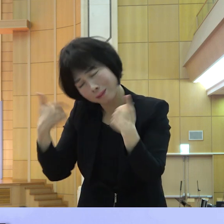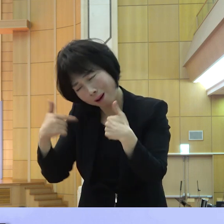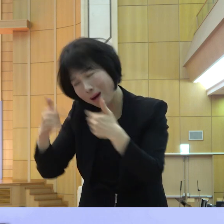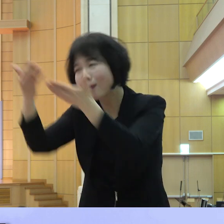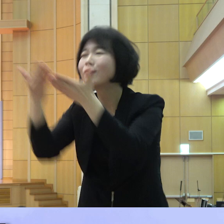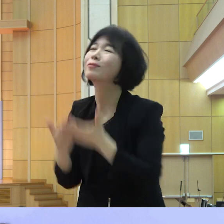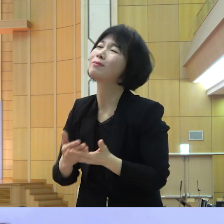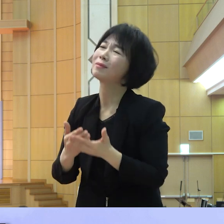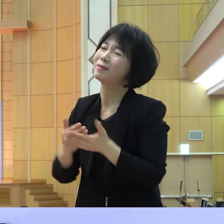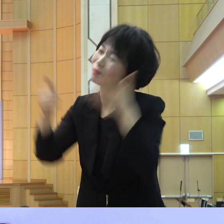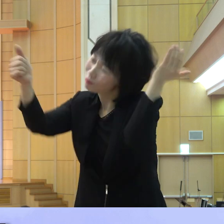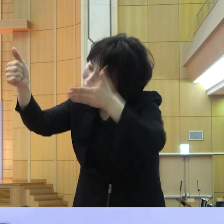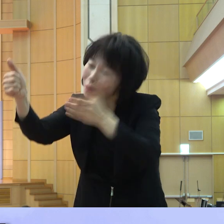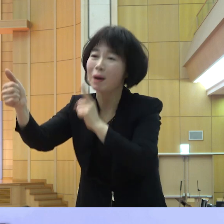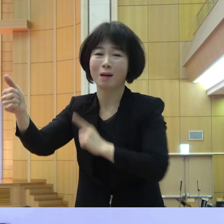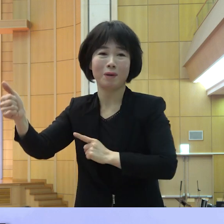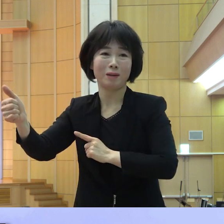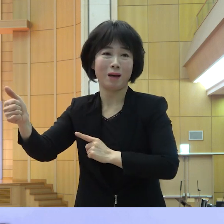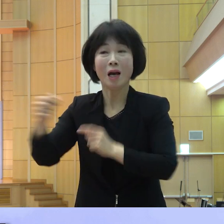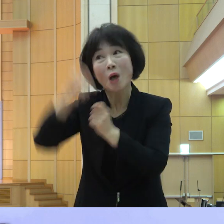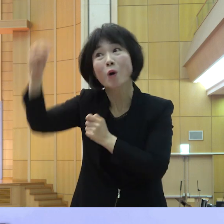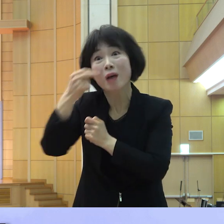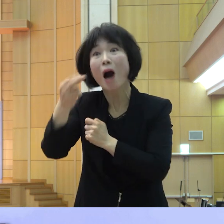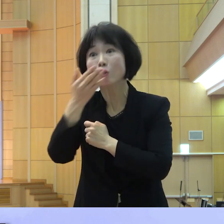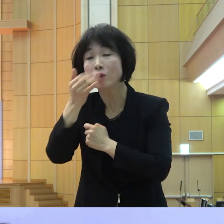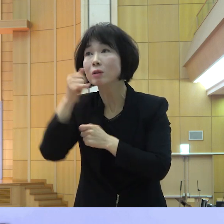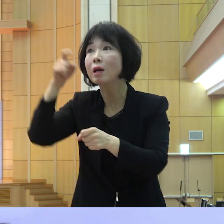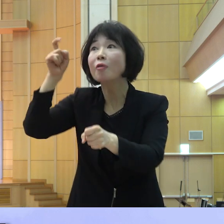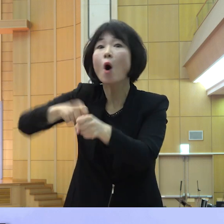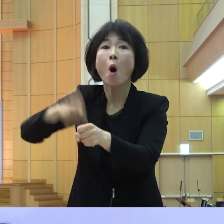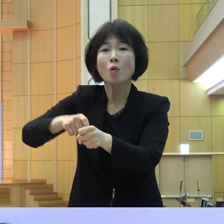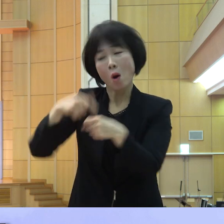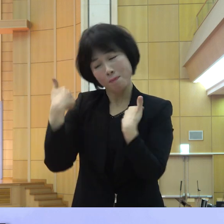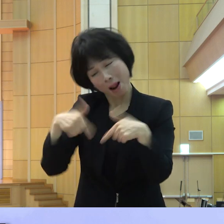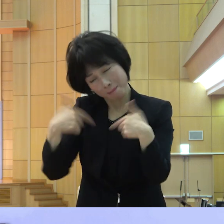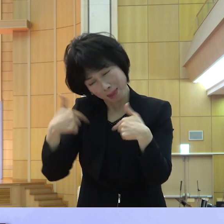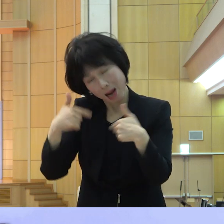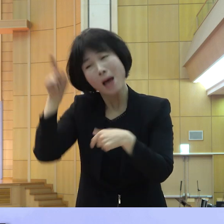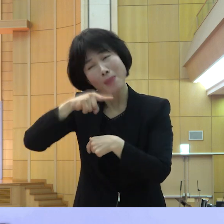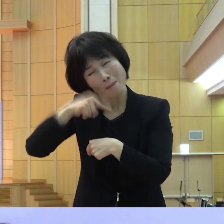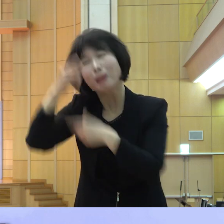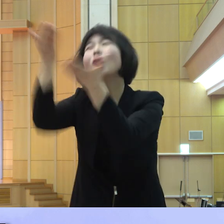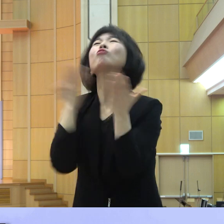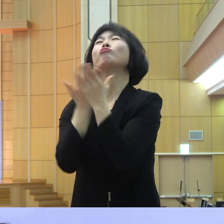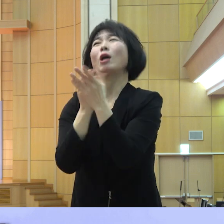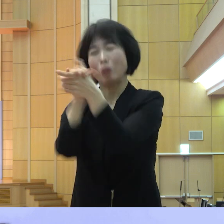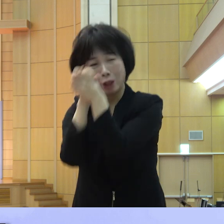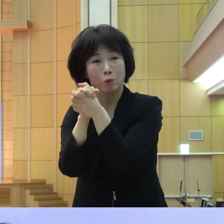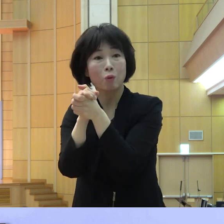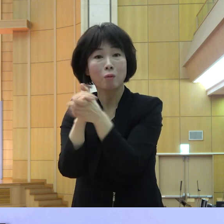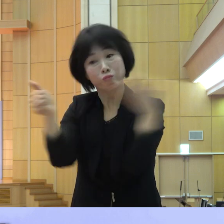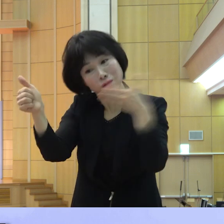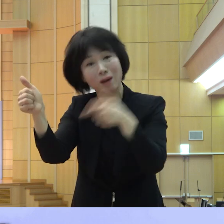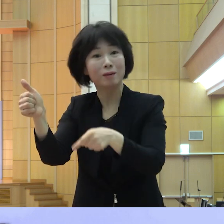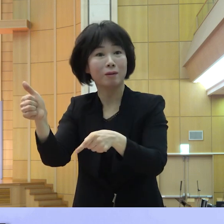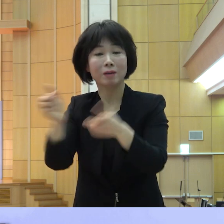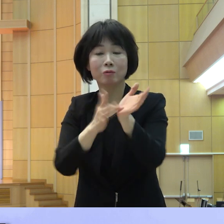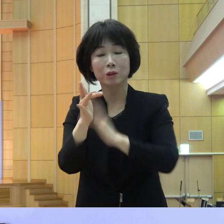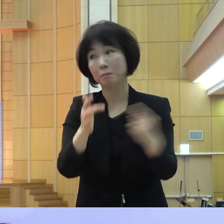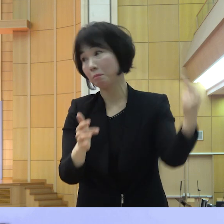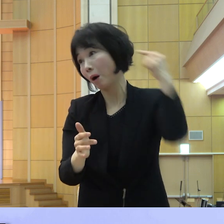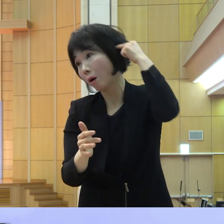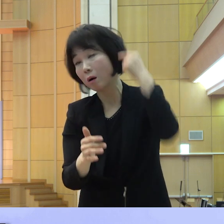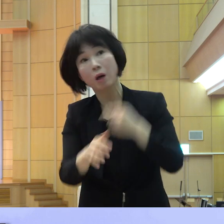항상 우리에게 주소서. 이 떡을 항상 우리에게 주십시오. 예수께서